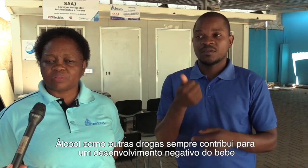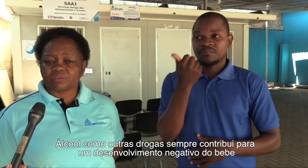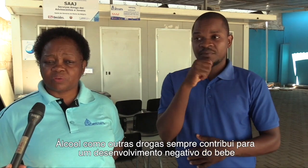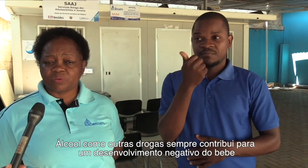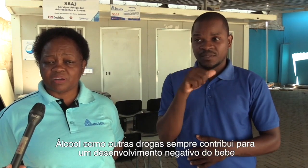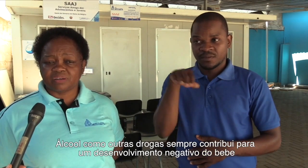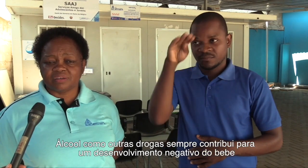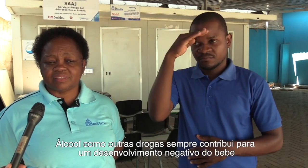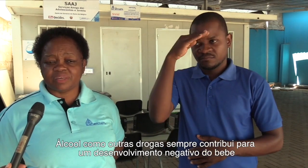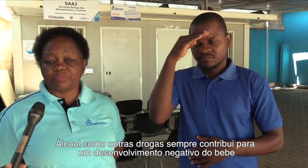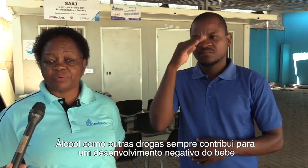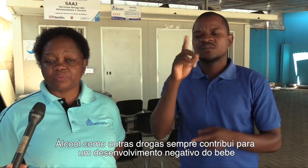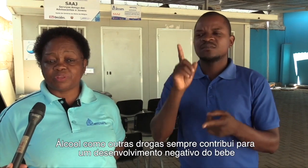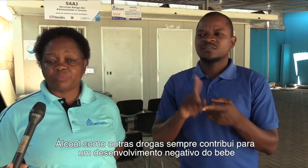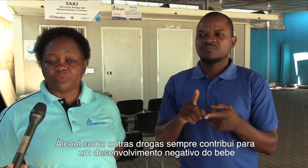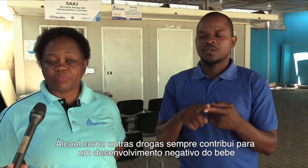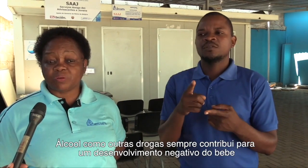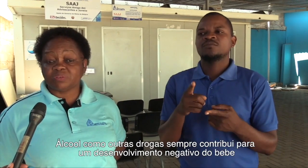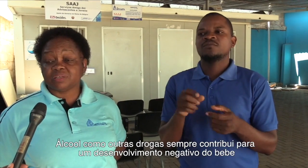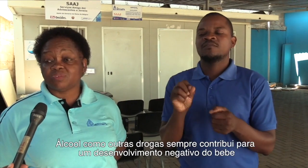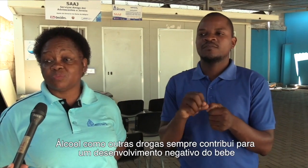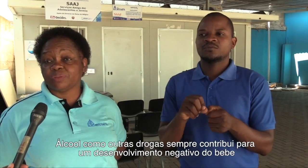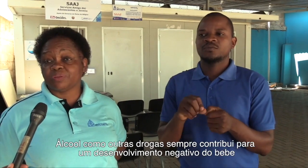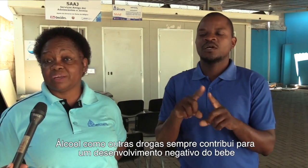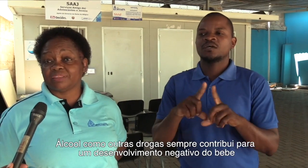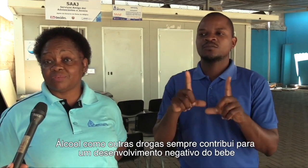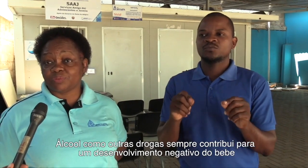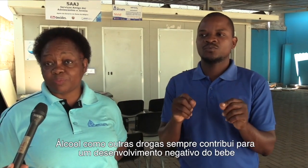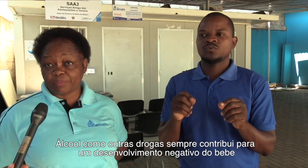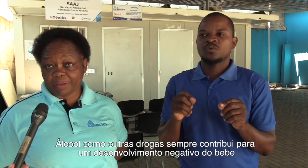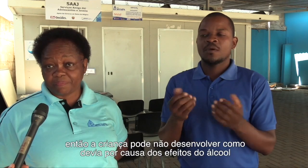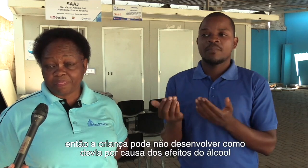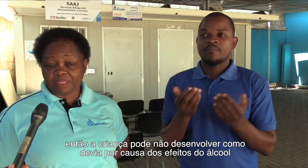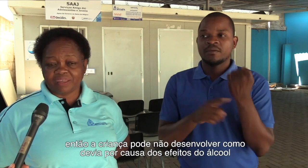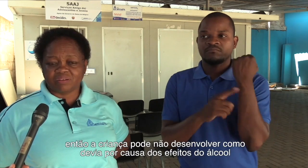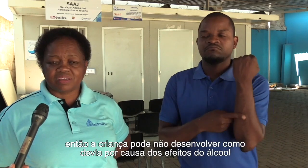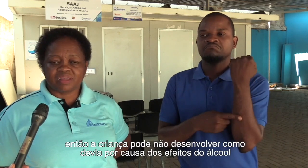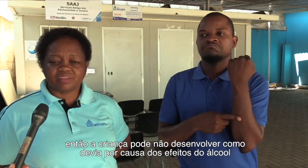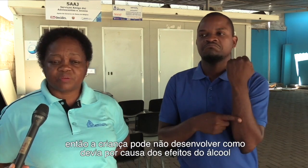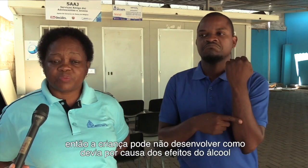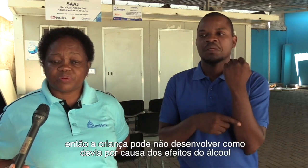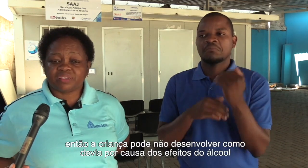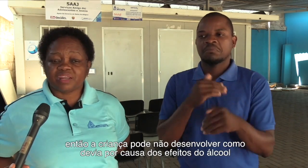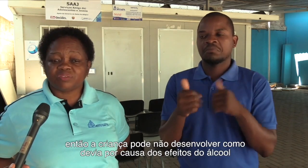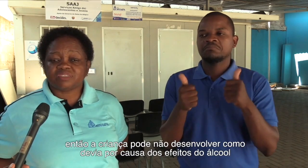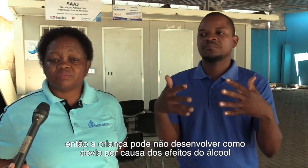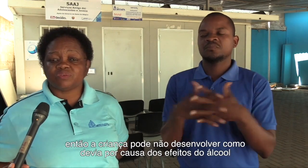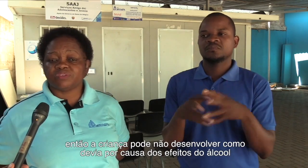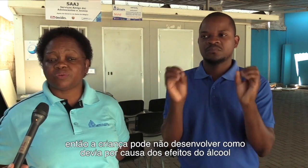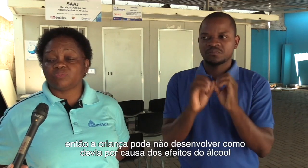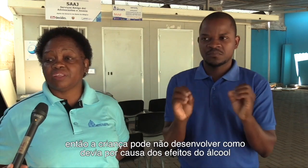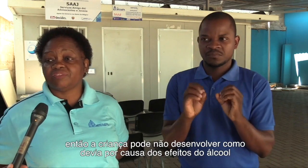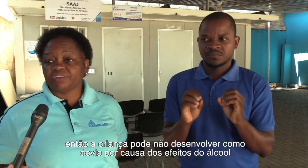qualquer outra droga, sempre contribui para um desenvolvimento negativo do bebê. Então a criança pode não